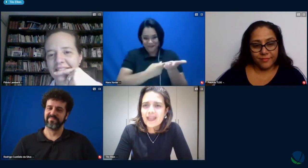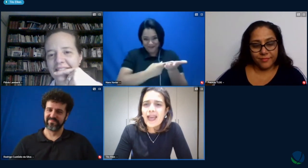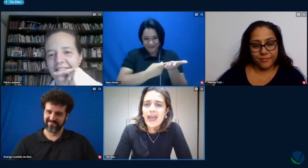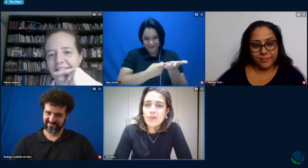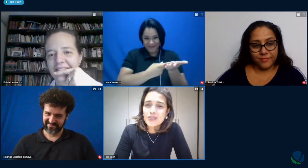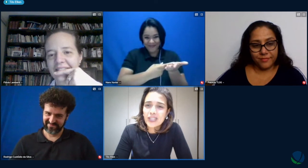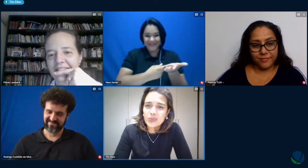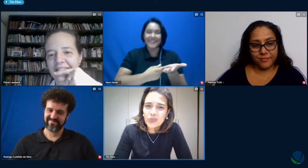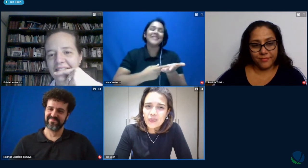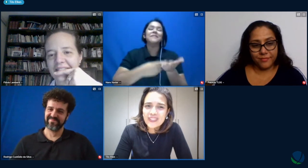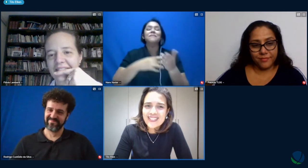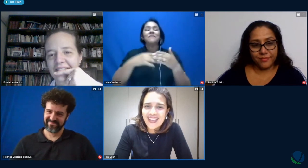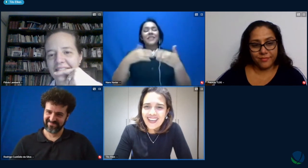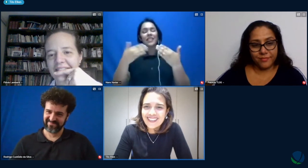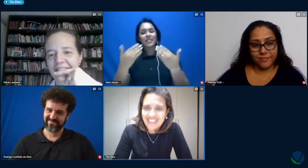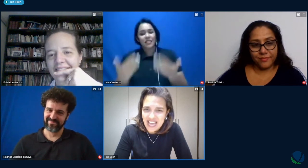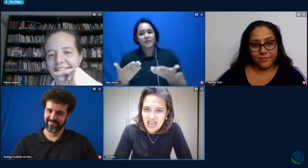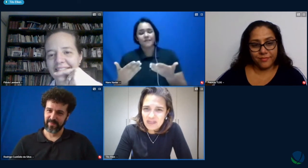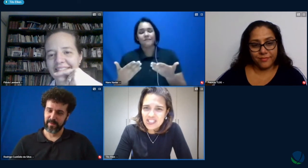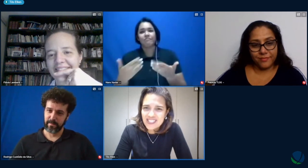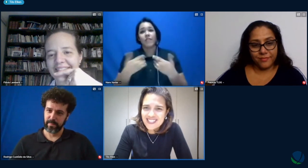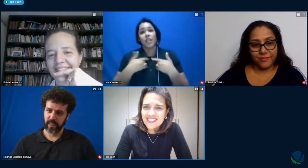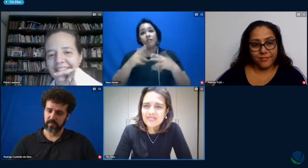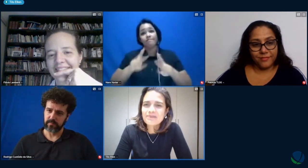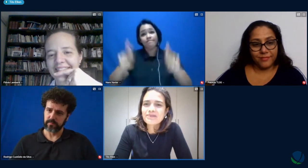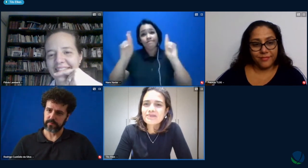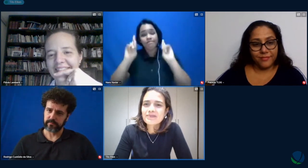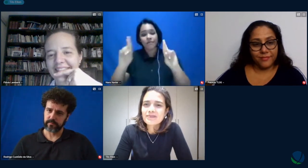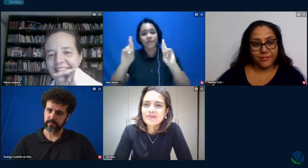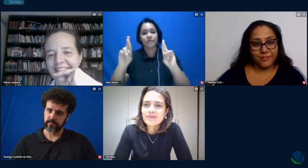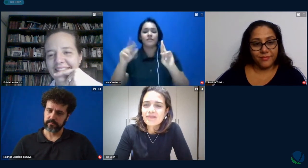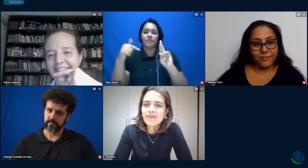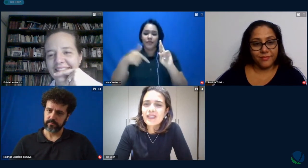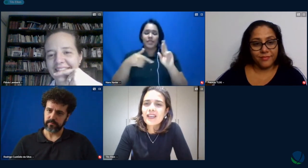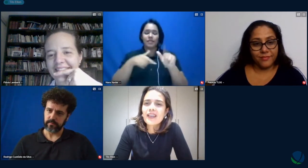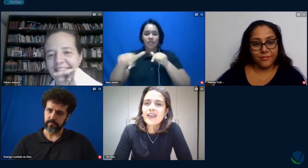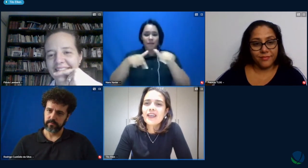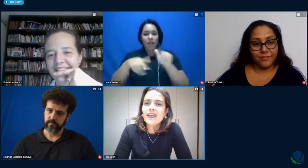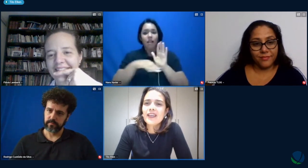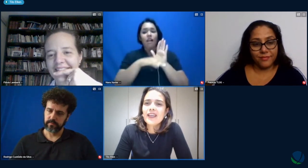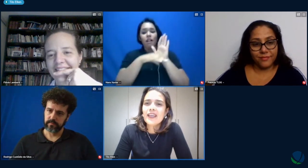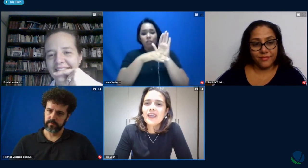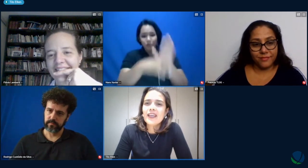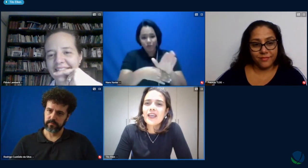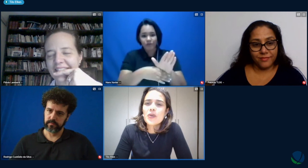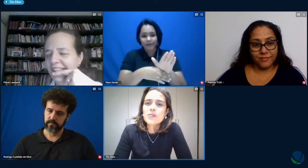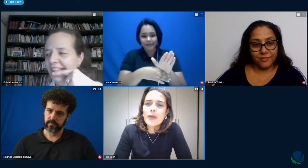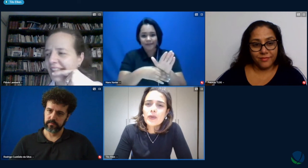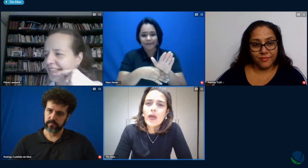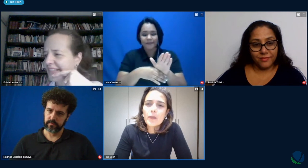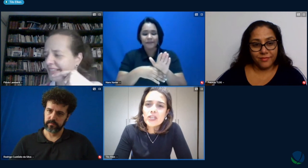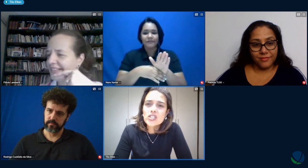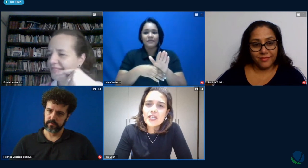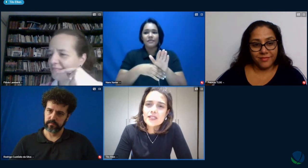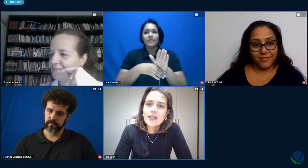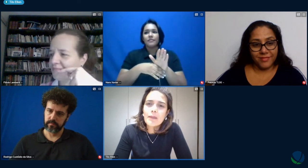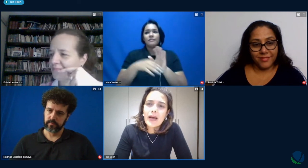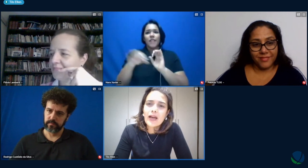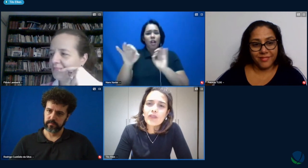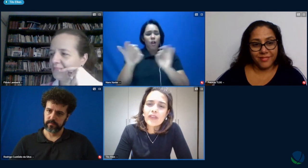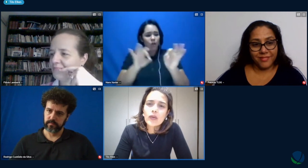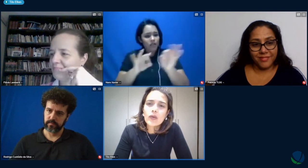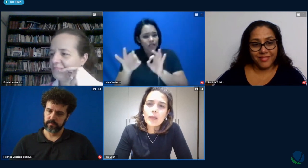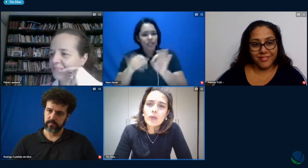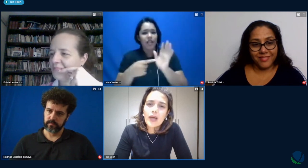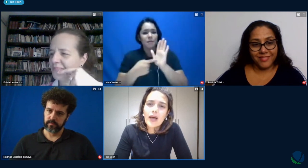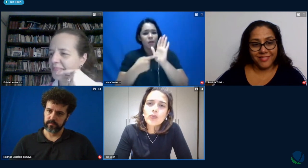Para os tradutores e intérpretes. E eu espero que realmente que esse trabalho